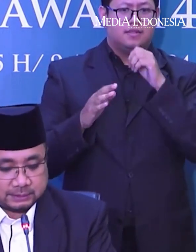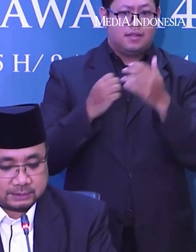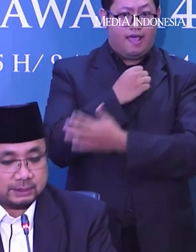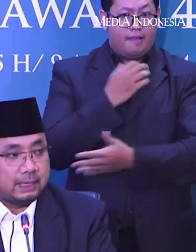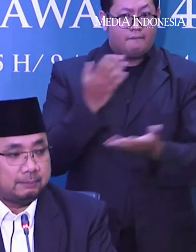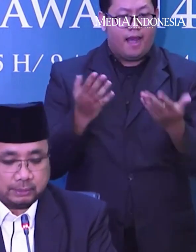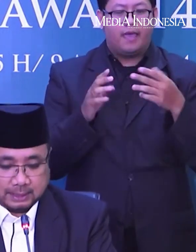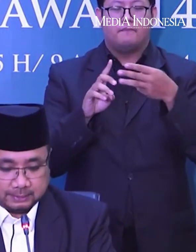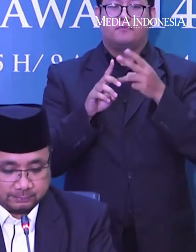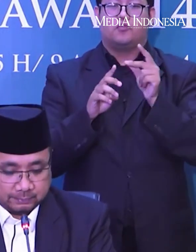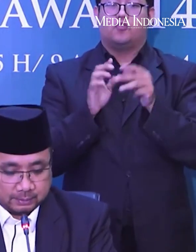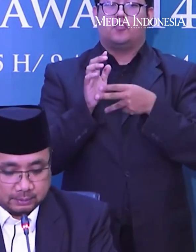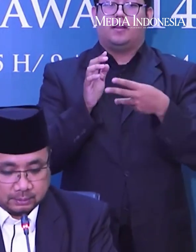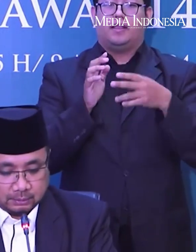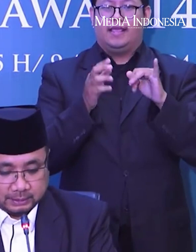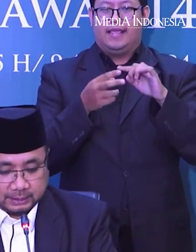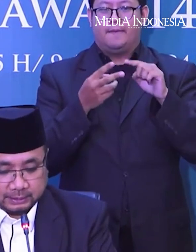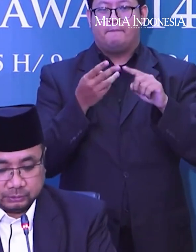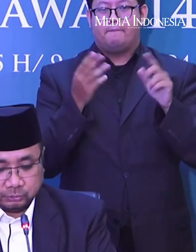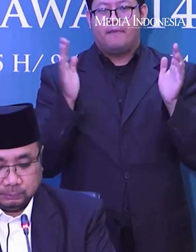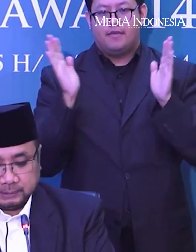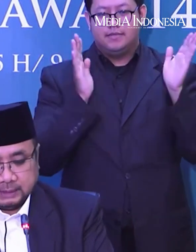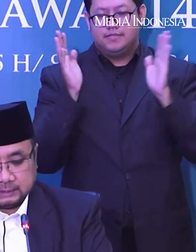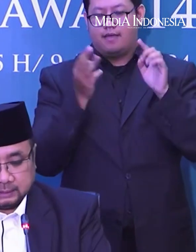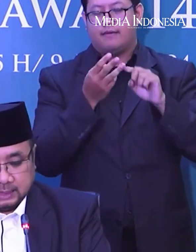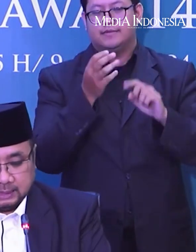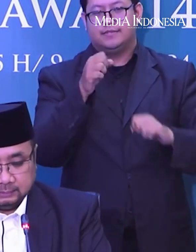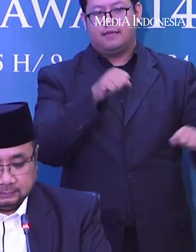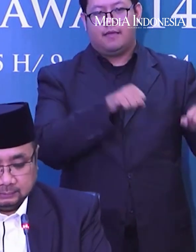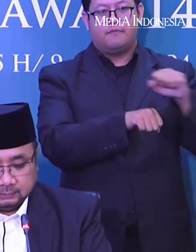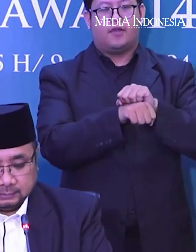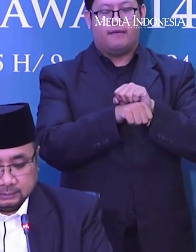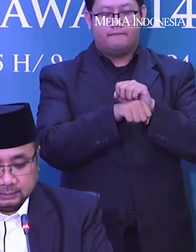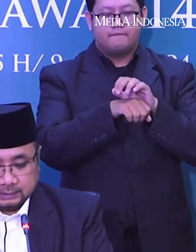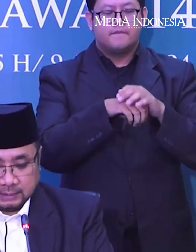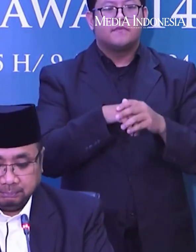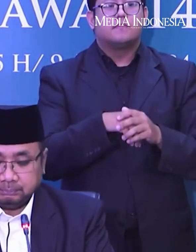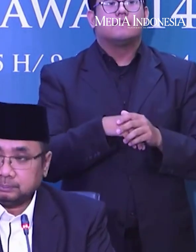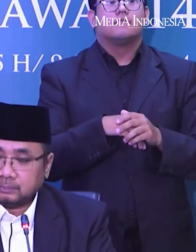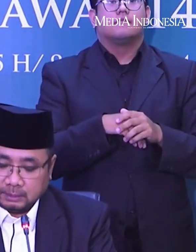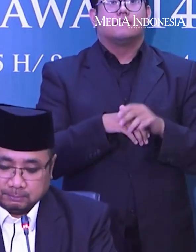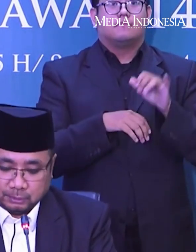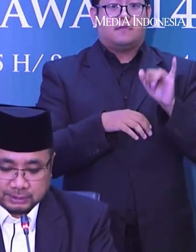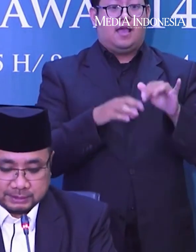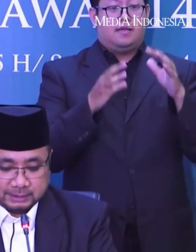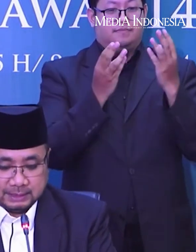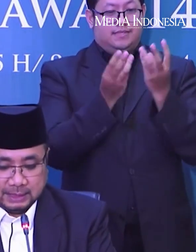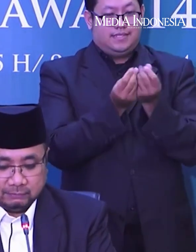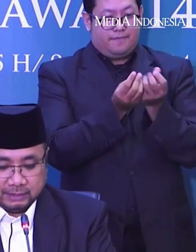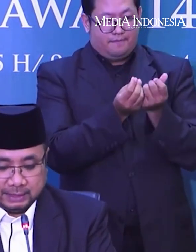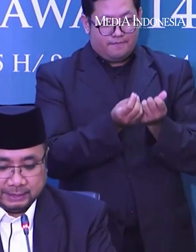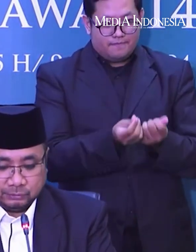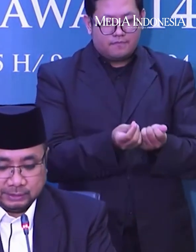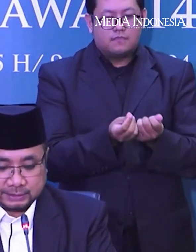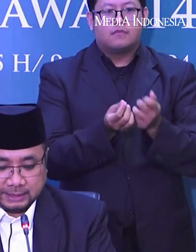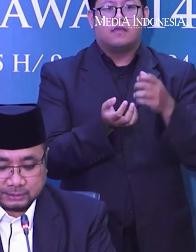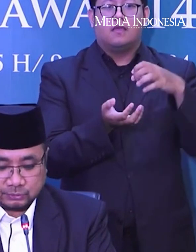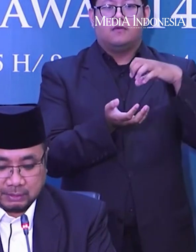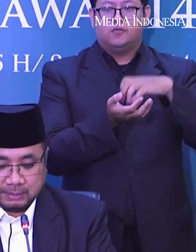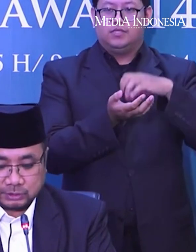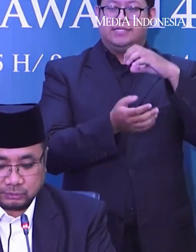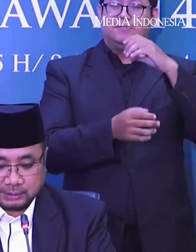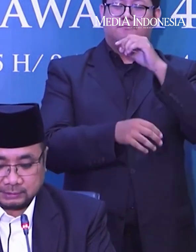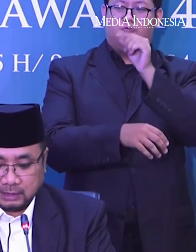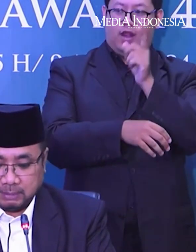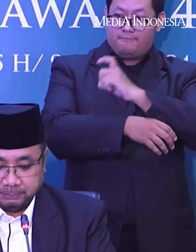dan Singapura. Oleh karena itu, berdasarkan hisab posisi hilal wilayah Indonesia yang